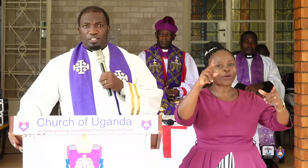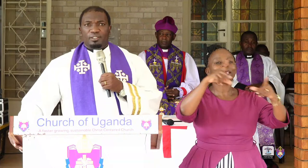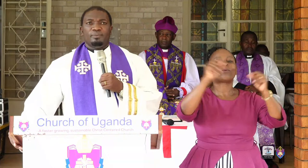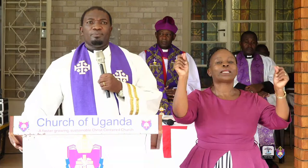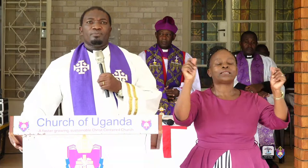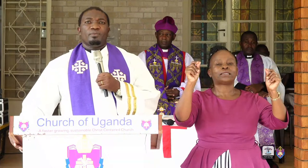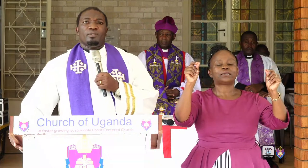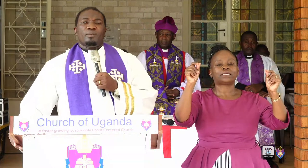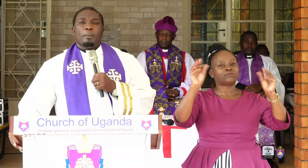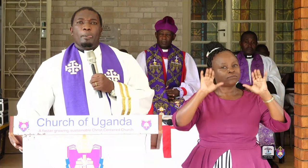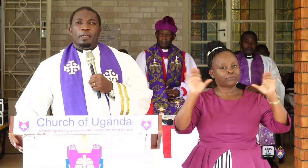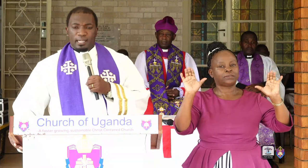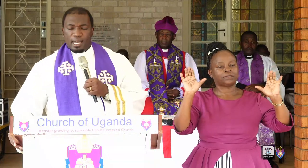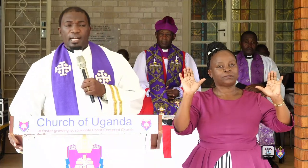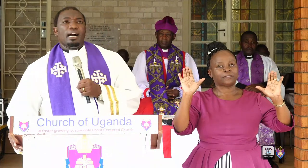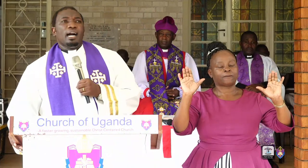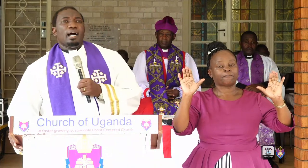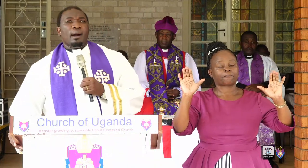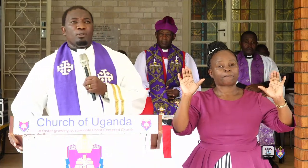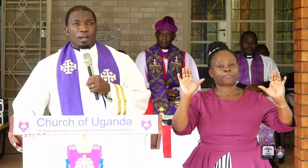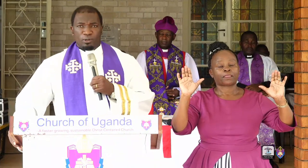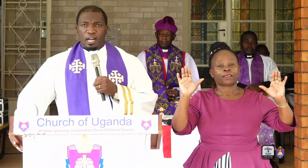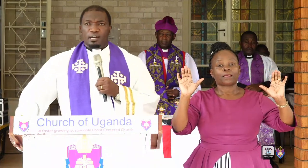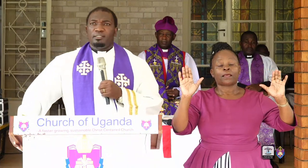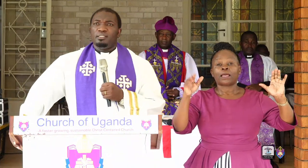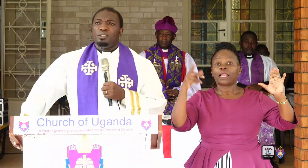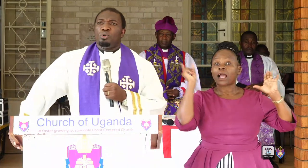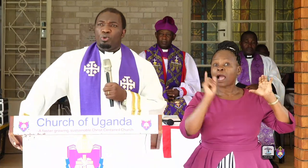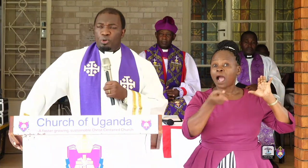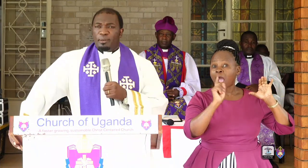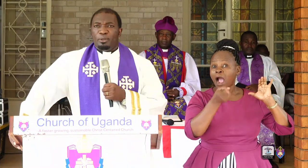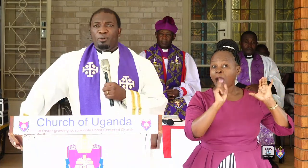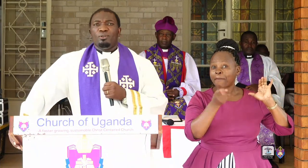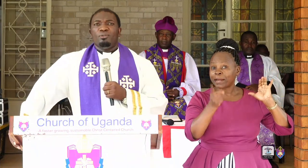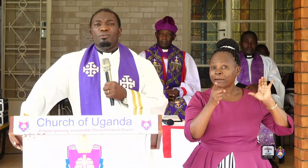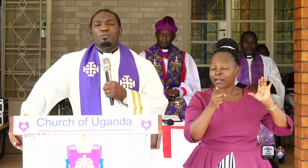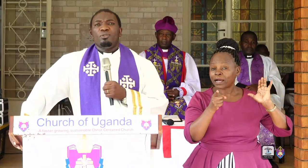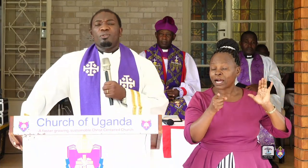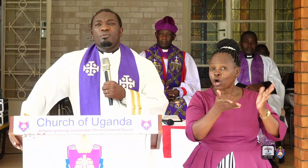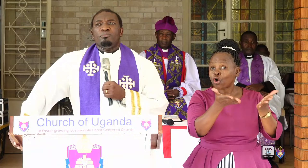kiri, era nga amulabula olw'ebyo